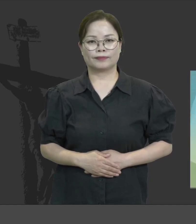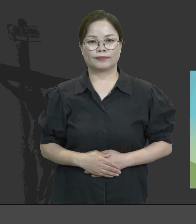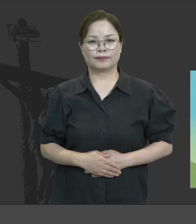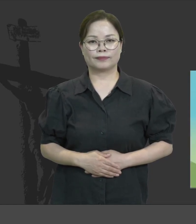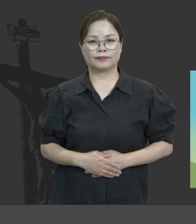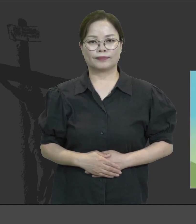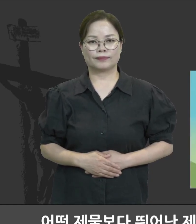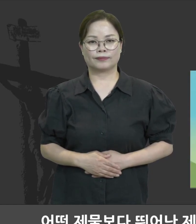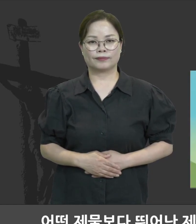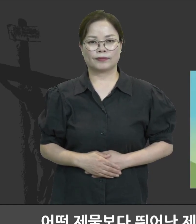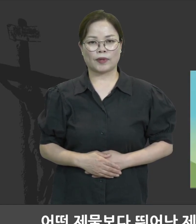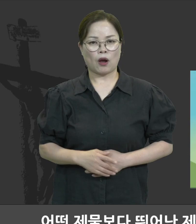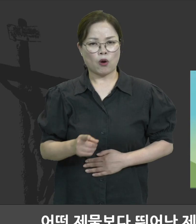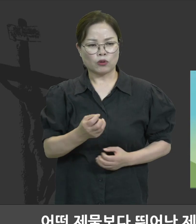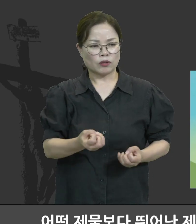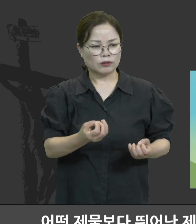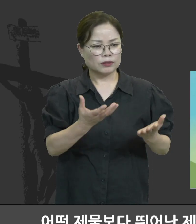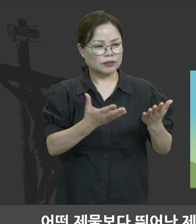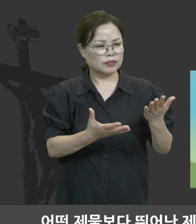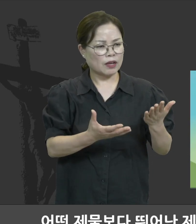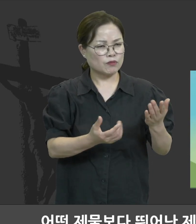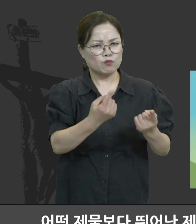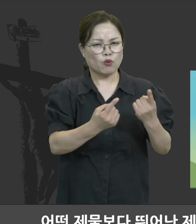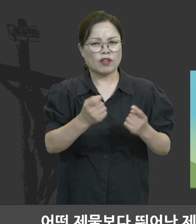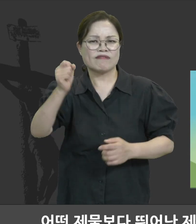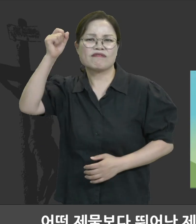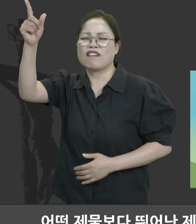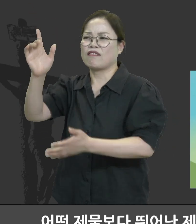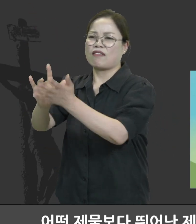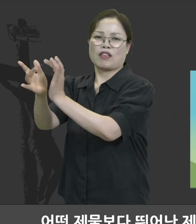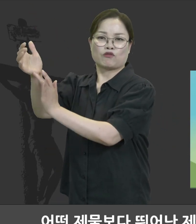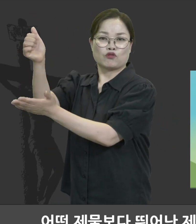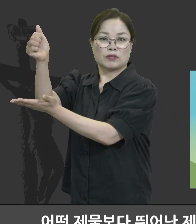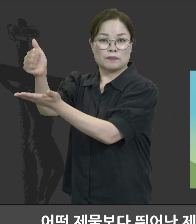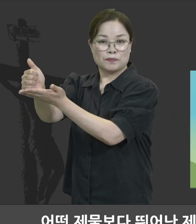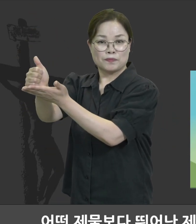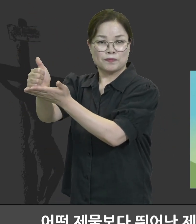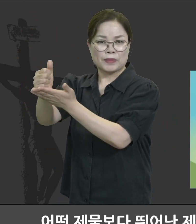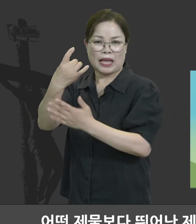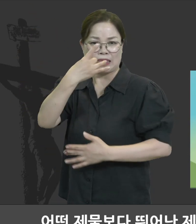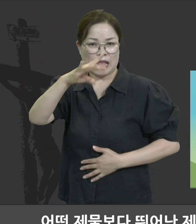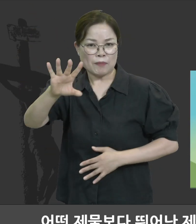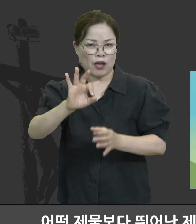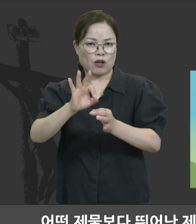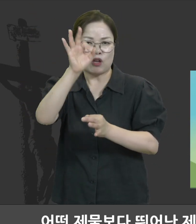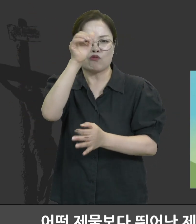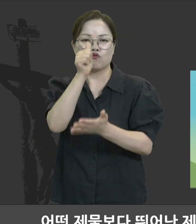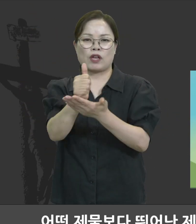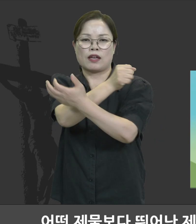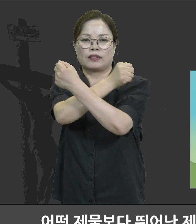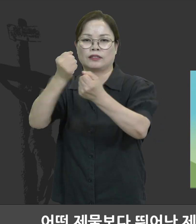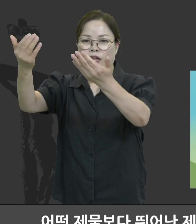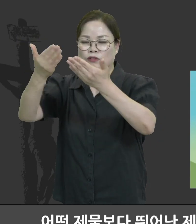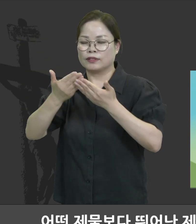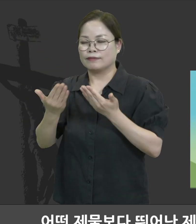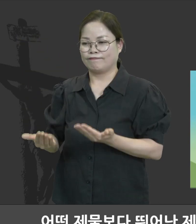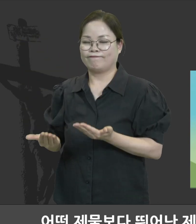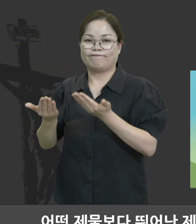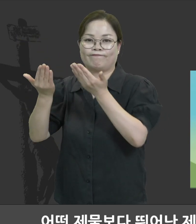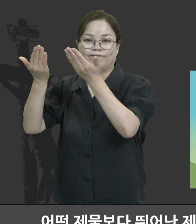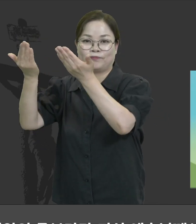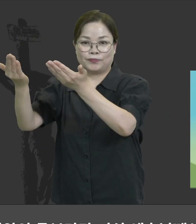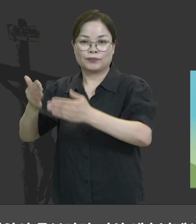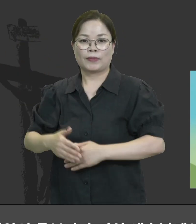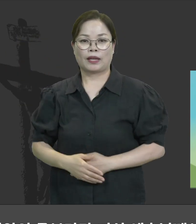어떤 재물보다 뛰어난 재물로 오신 예수님은 단번에 영원한 속죄를 주는 제사를 드리셨습니다.